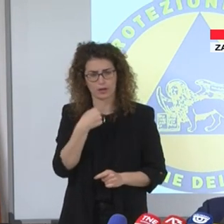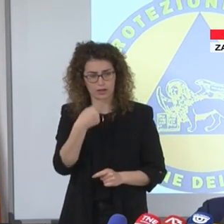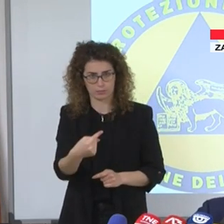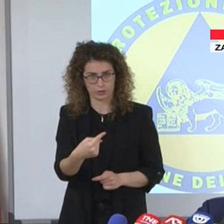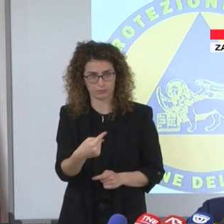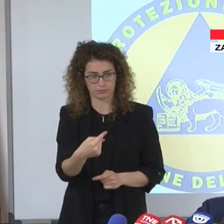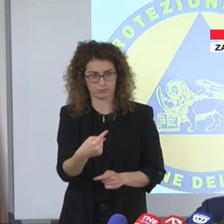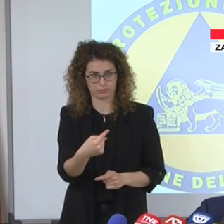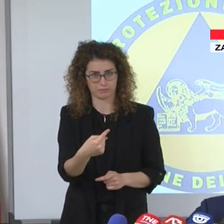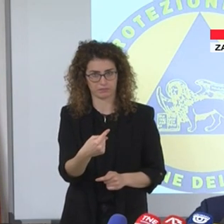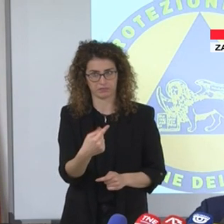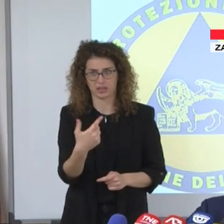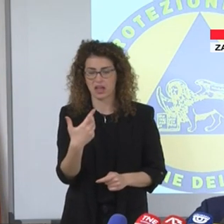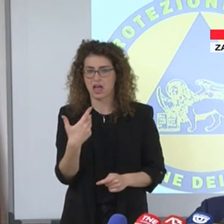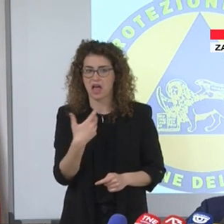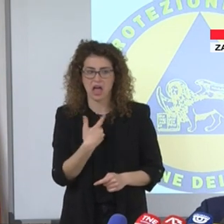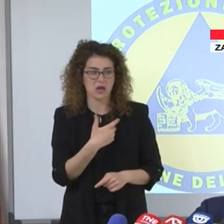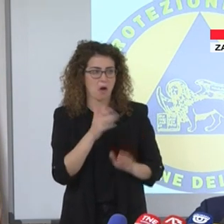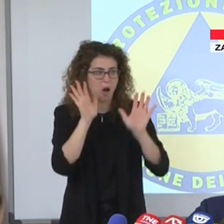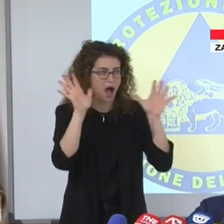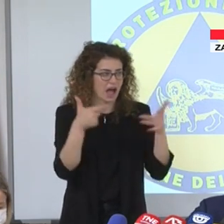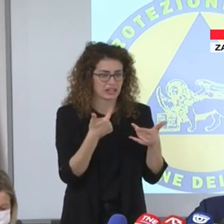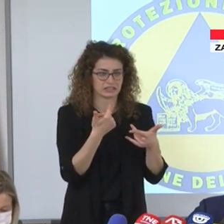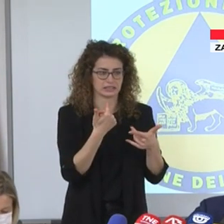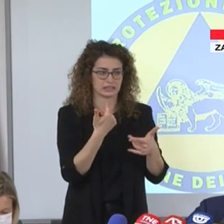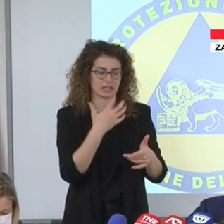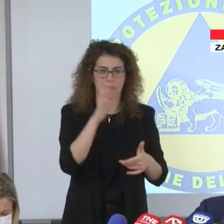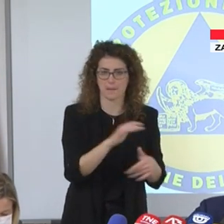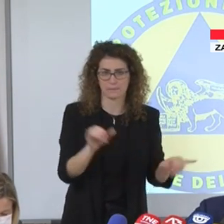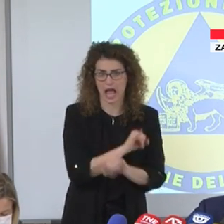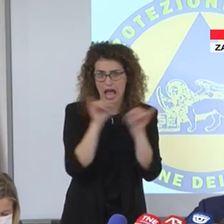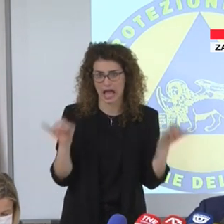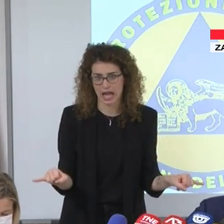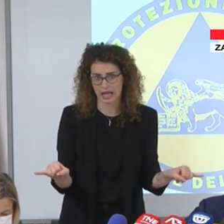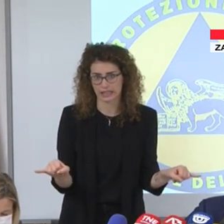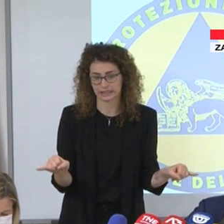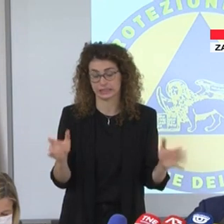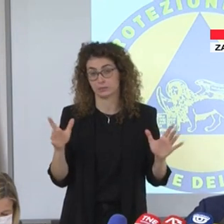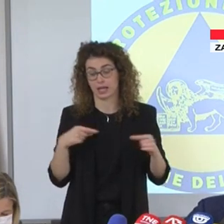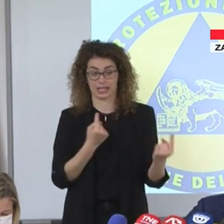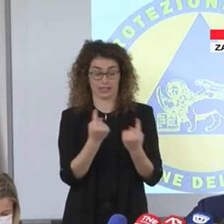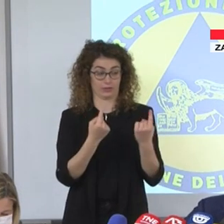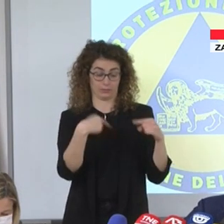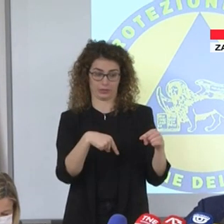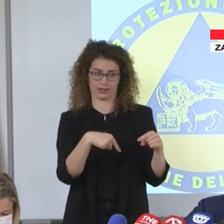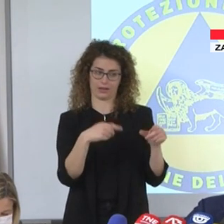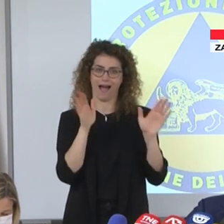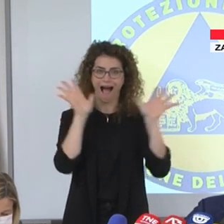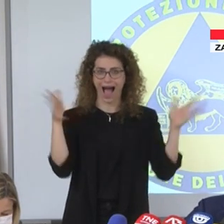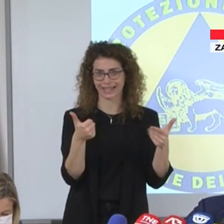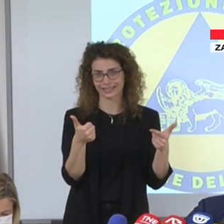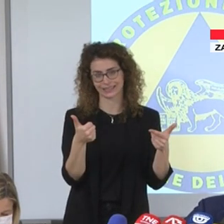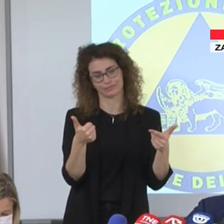Non vi risulta che io abbia mai rotto le palle a un artista, ma che si venga a dire che questa roba qui è arte, no.